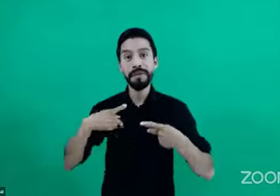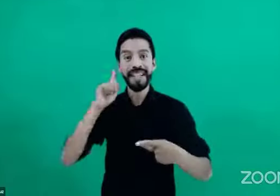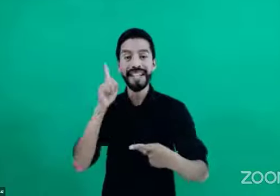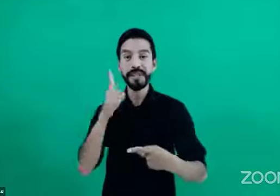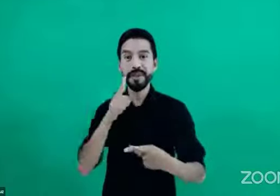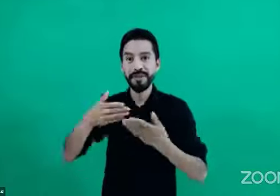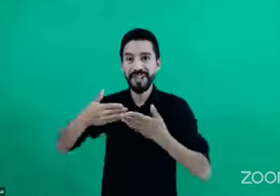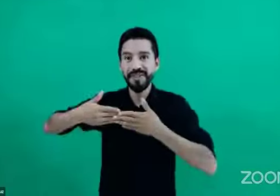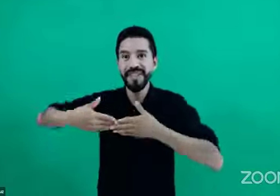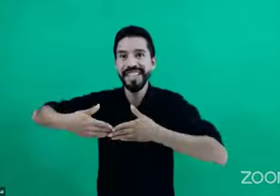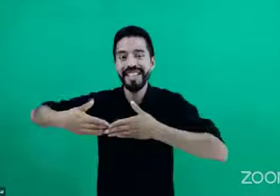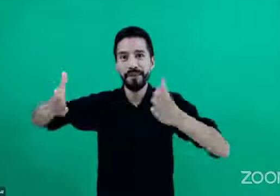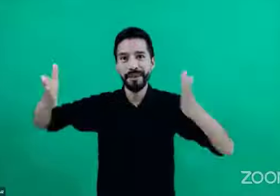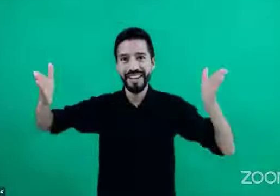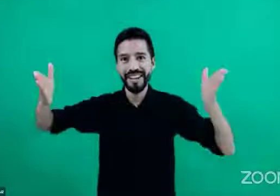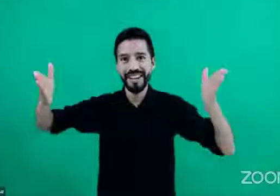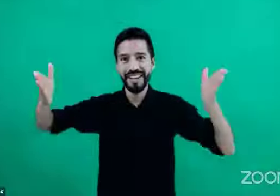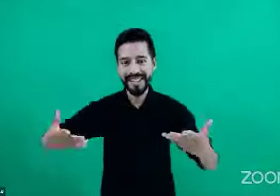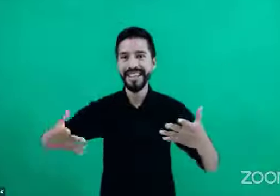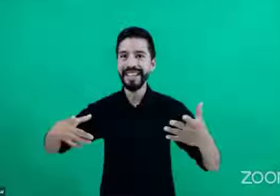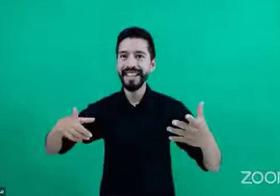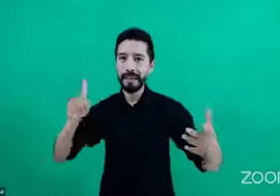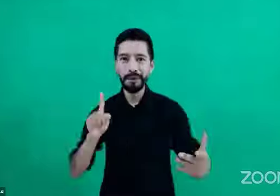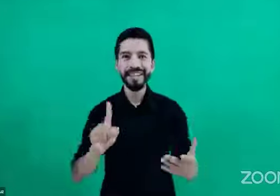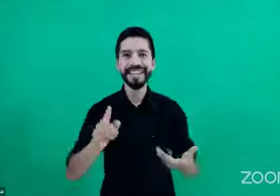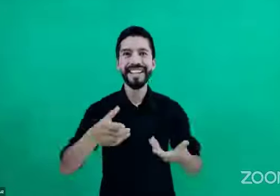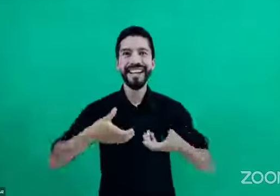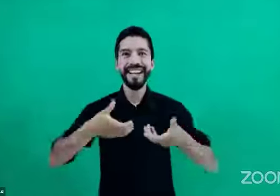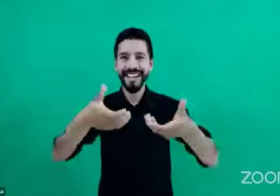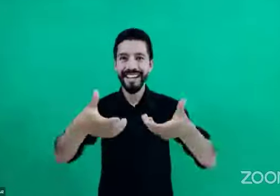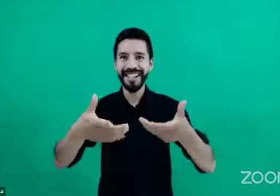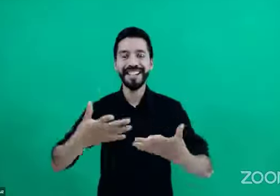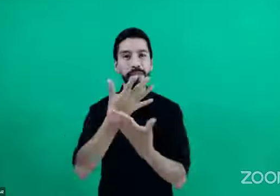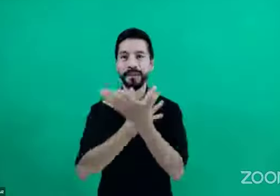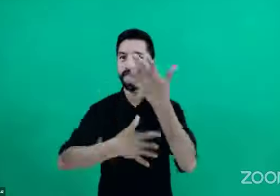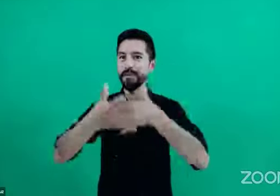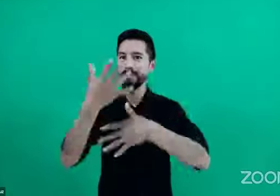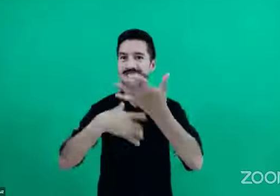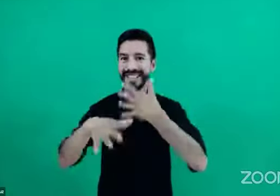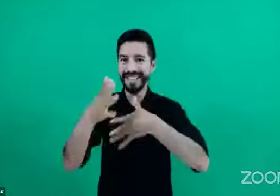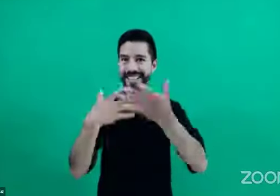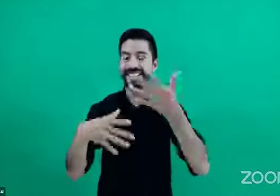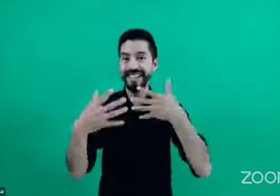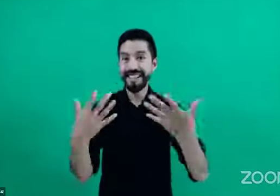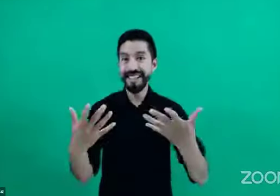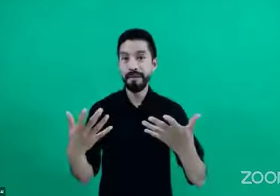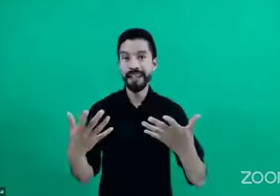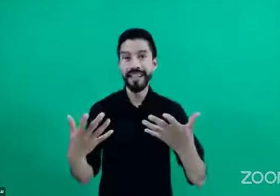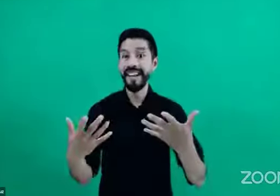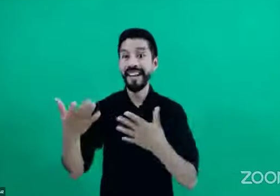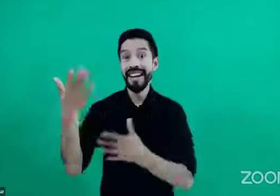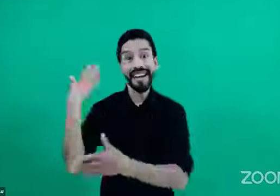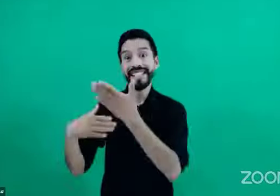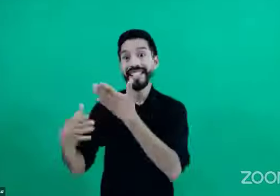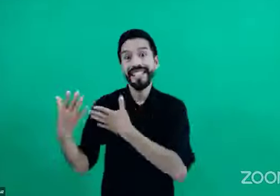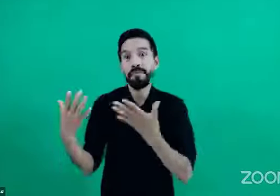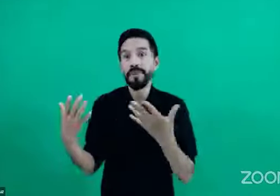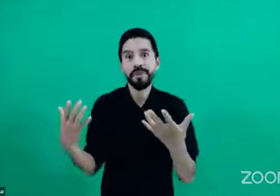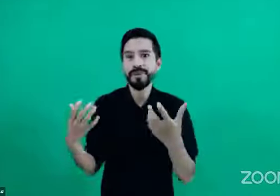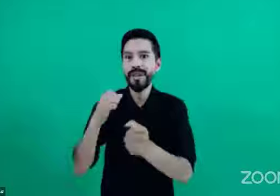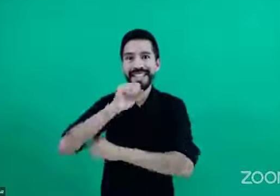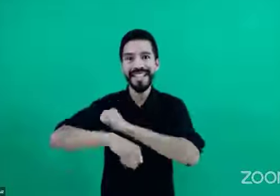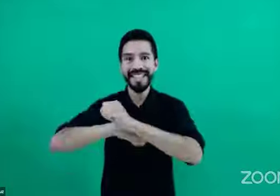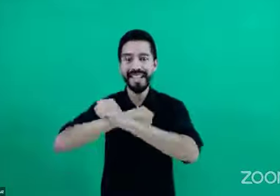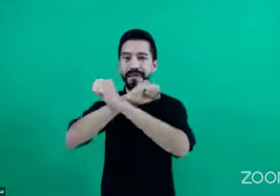eso permite a las personas sordas el poder abrirse más, el poder salir a la calle y poder comunicarse de esta manera. Hace